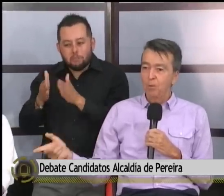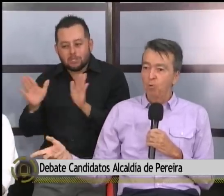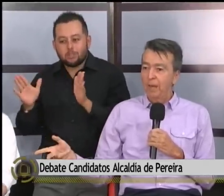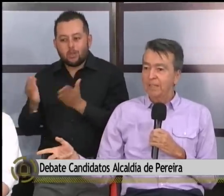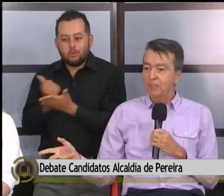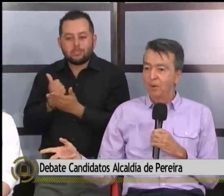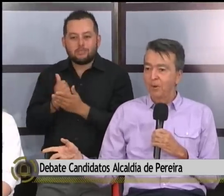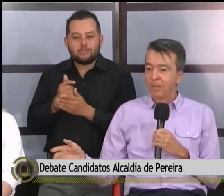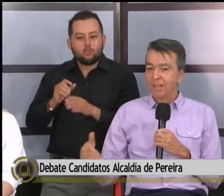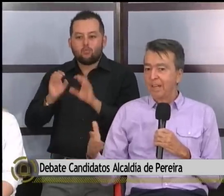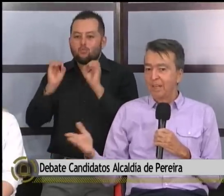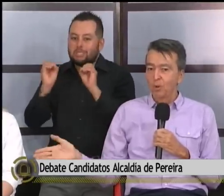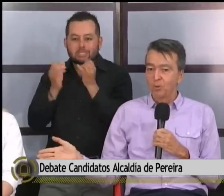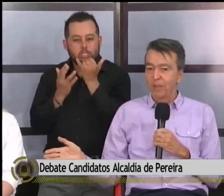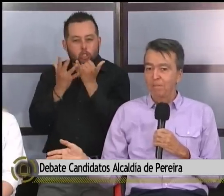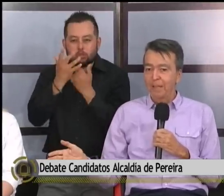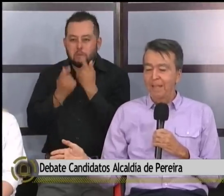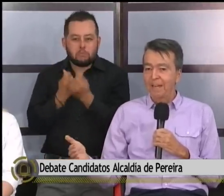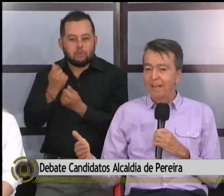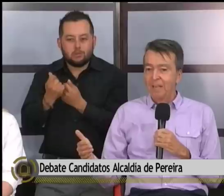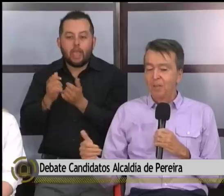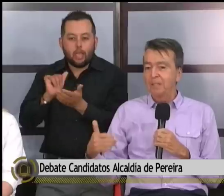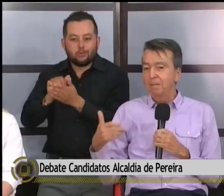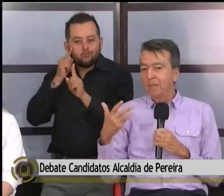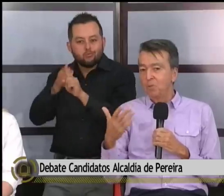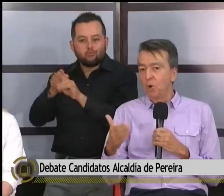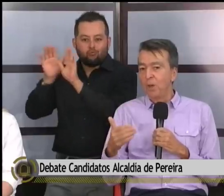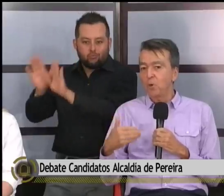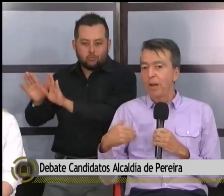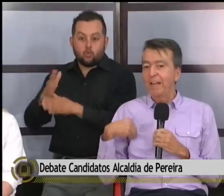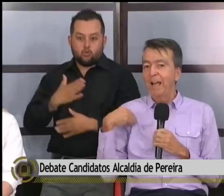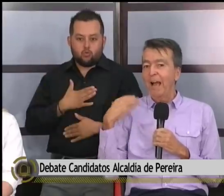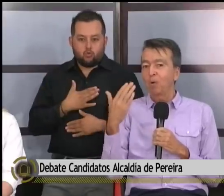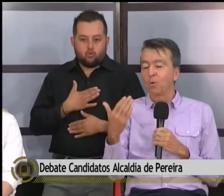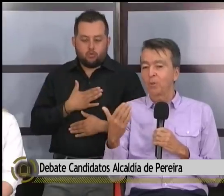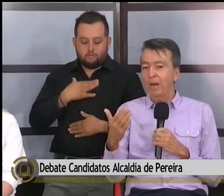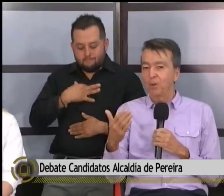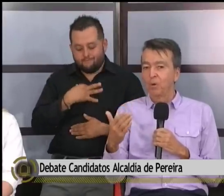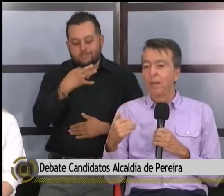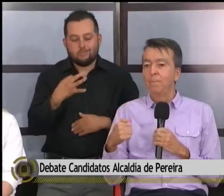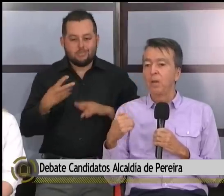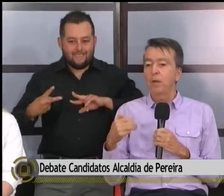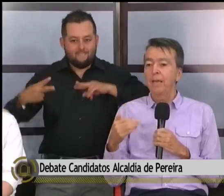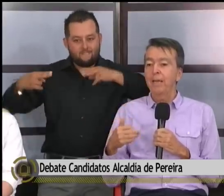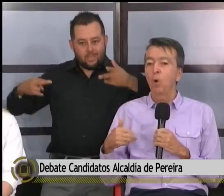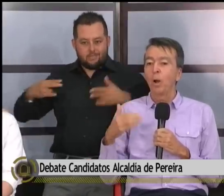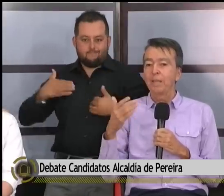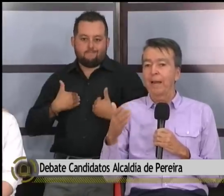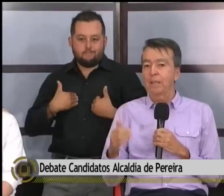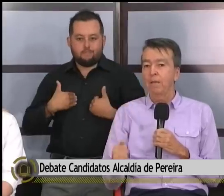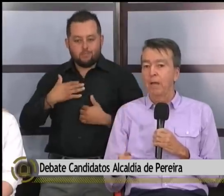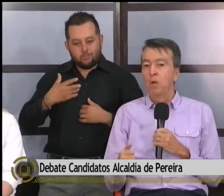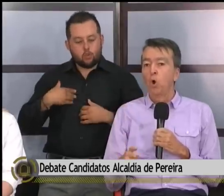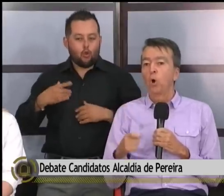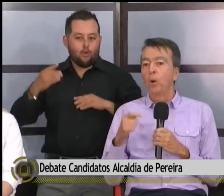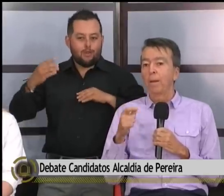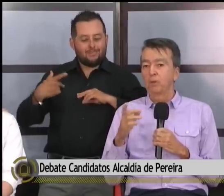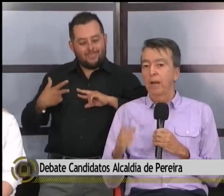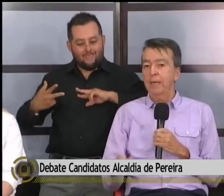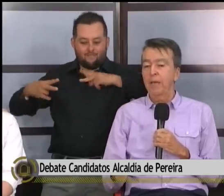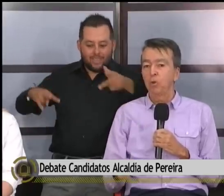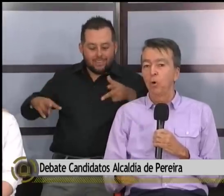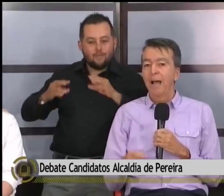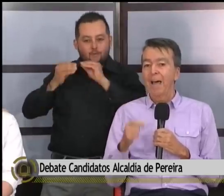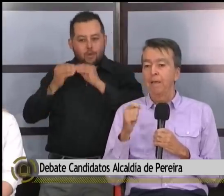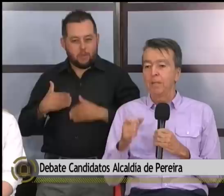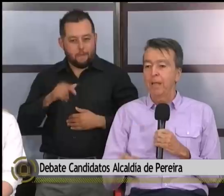cero industrialización, eso es lo que ustedes pretenden. Entonces, yo me he hecho elegir al contrario, me he hecho elegir como alternativa, como la persona